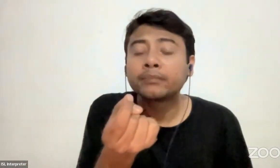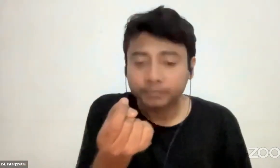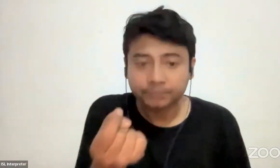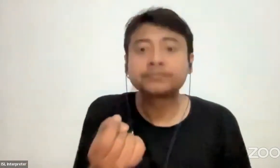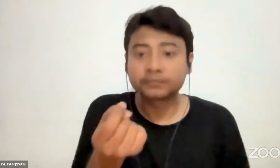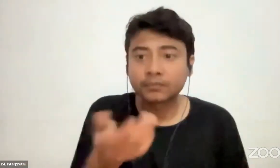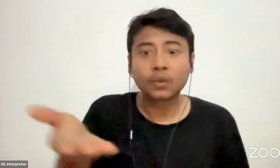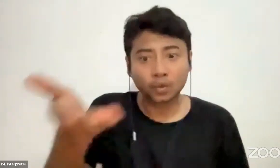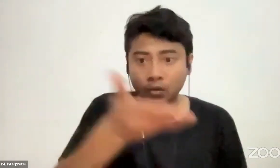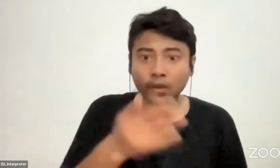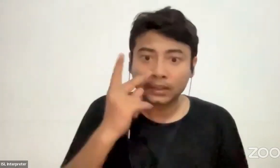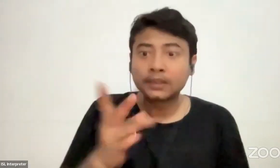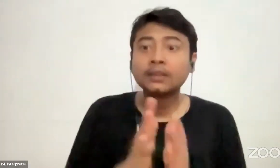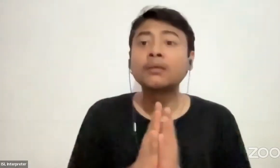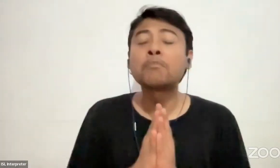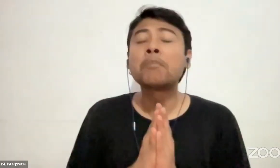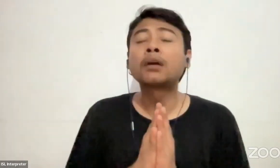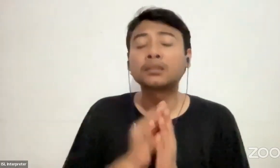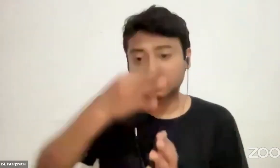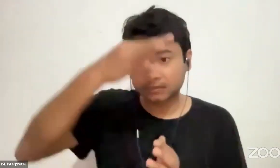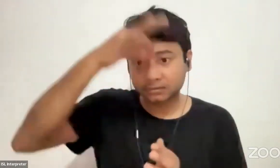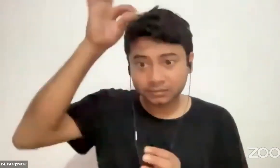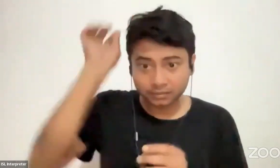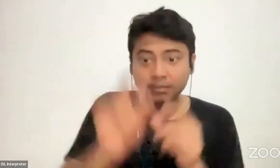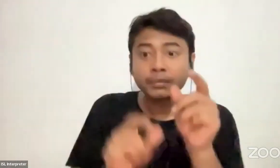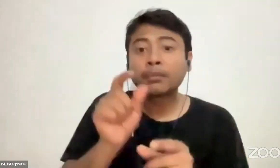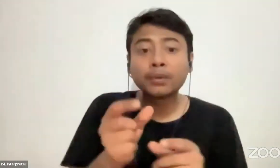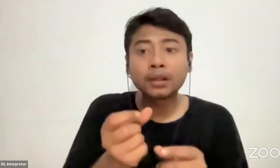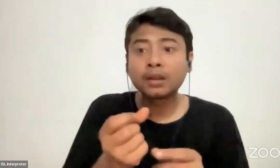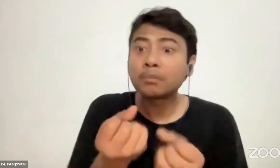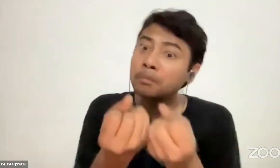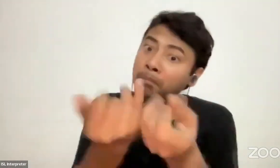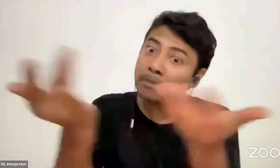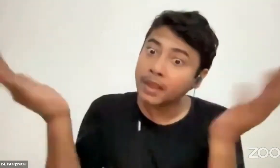देखिए इस जूम क्लास में